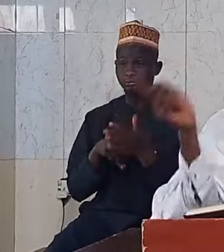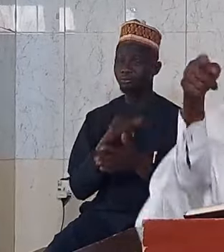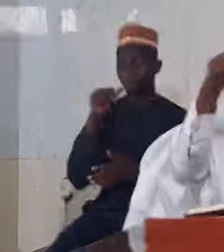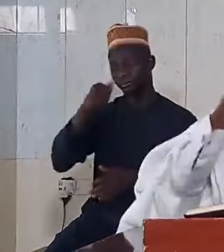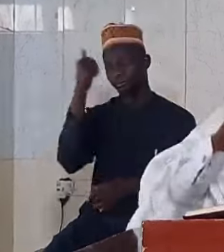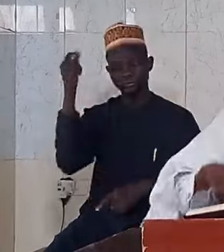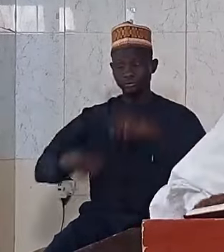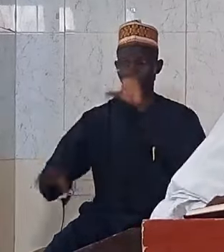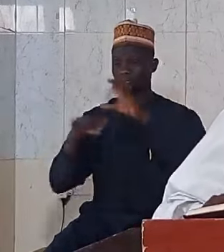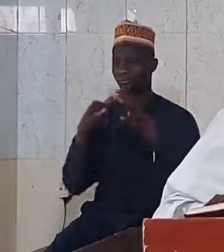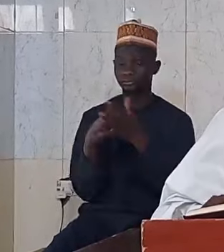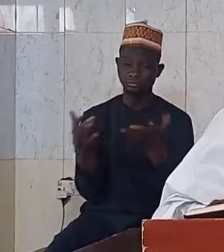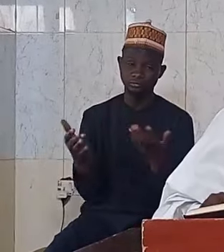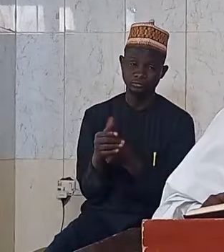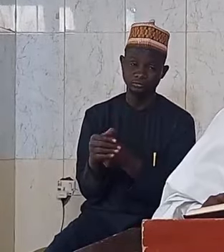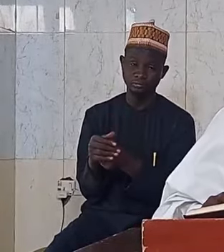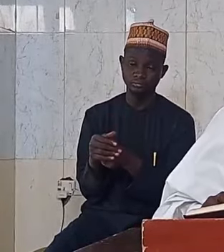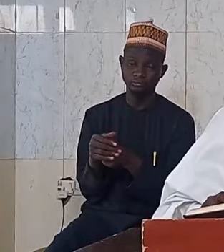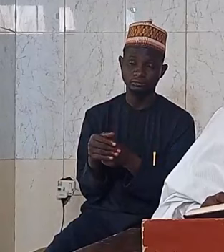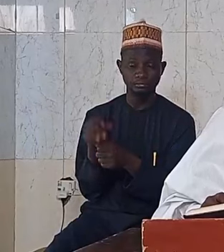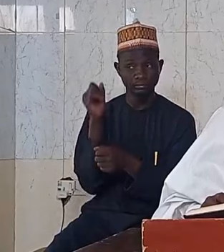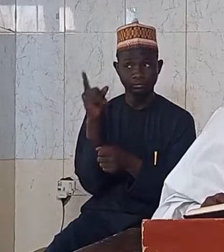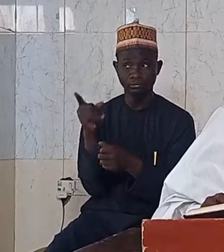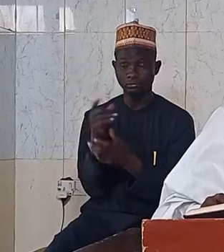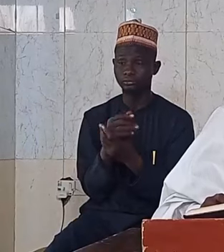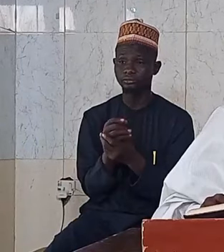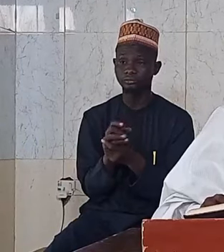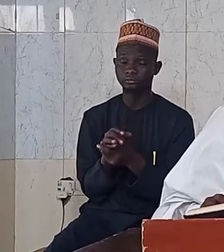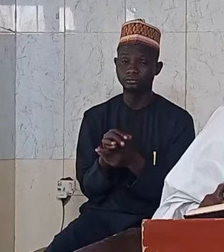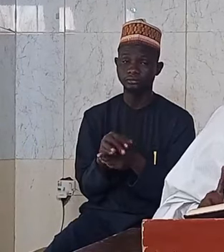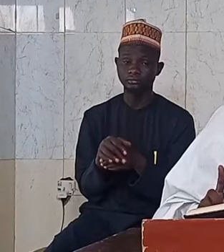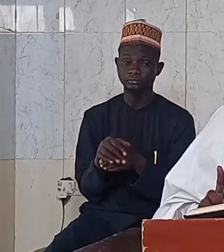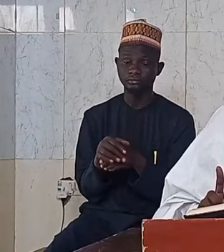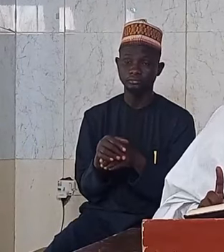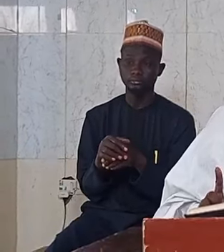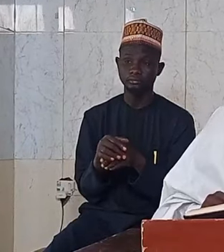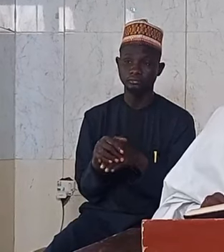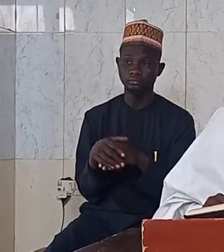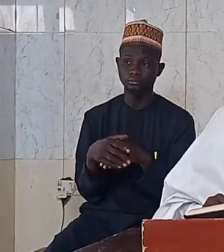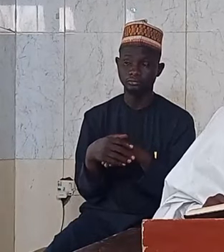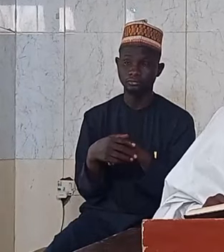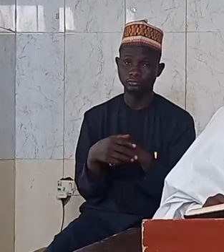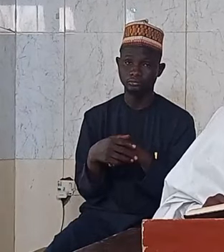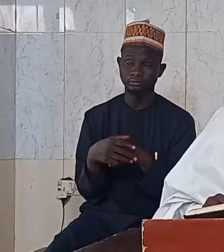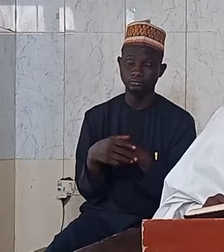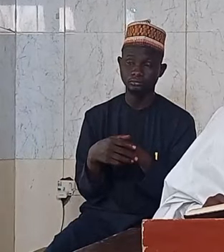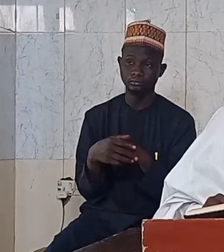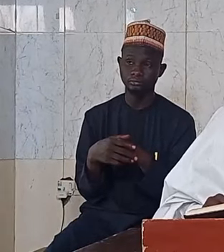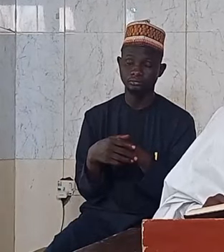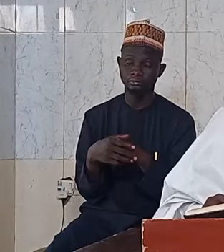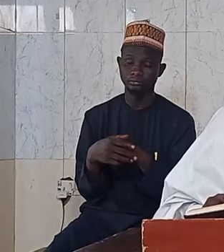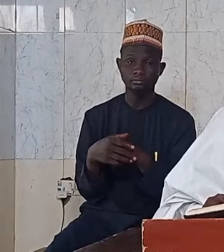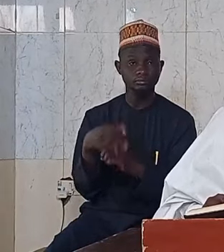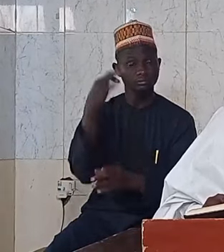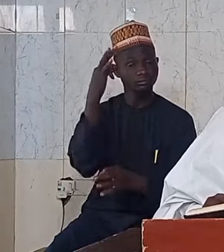ba zai iya sifantuwa da shi ba kun gane fa idha kana awliya